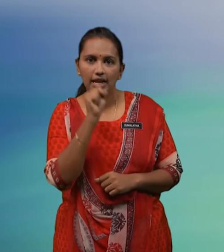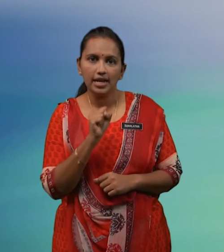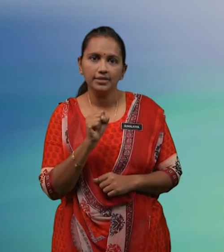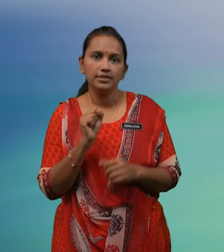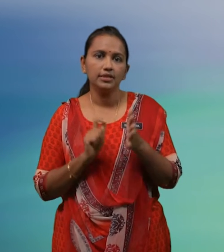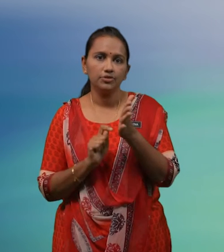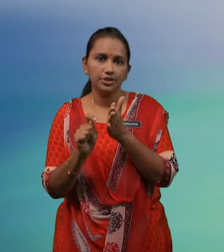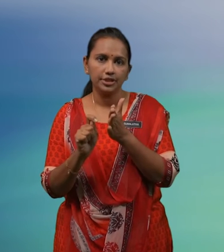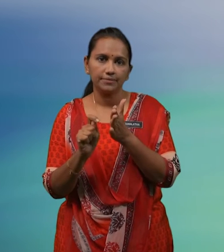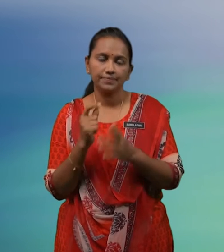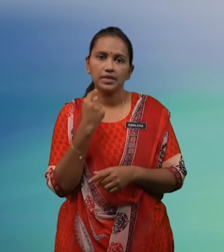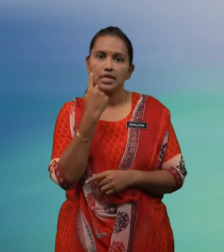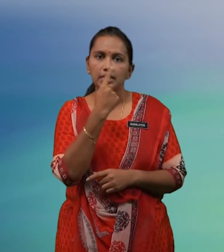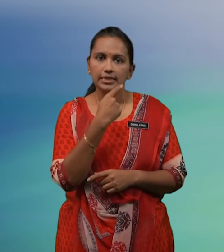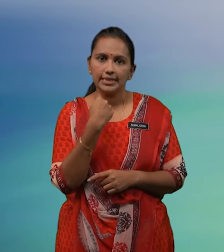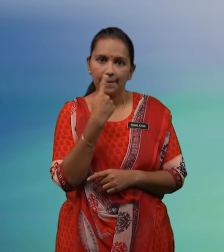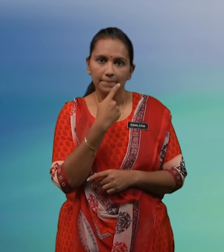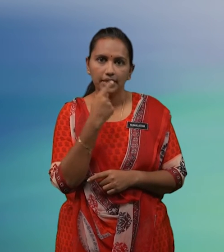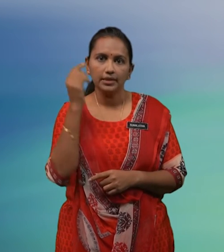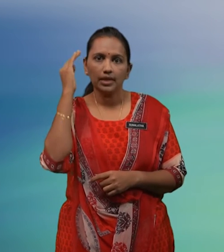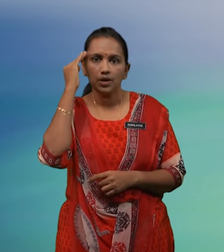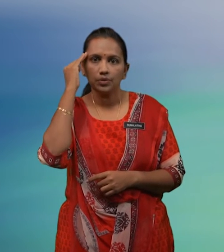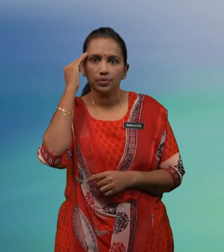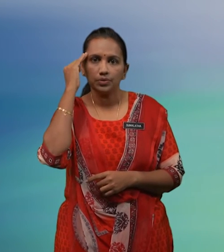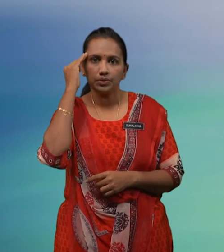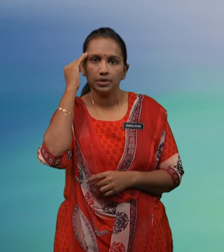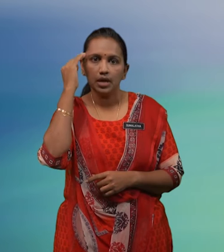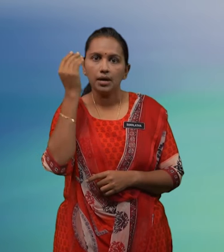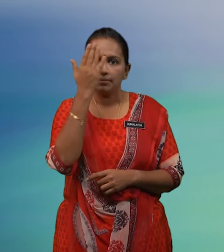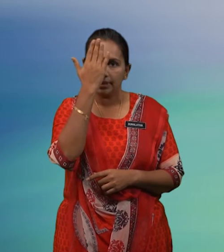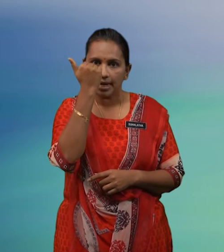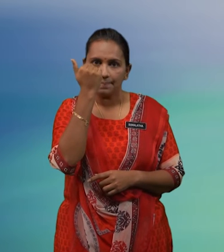Soalan seterusnya. Siapa tahu mengapa